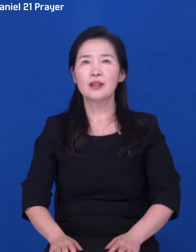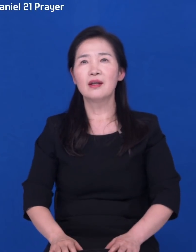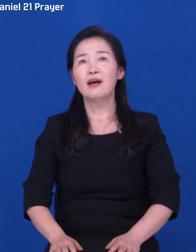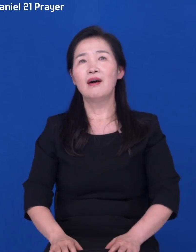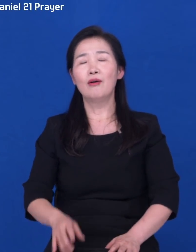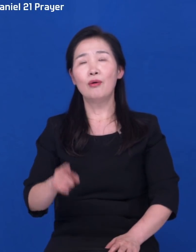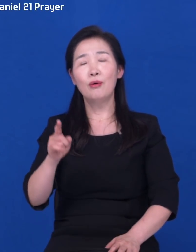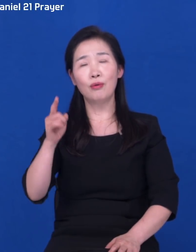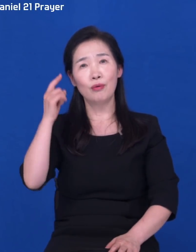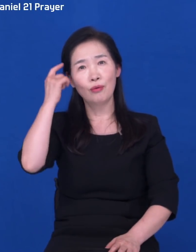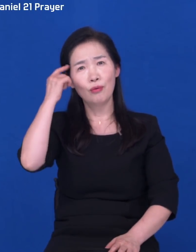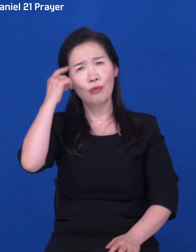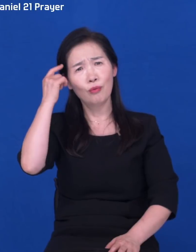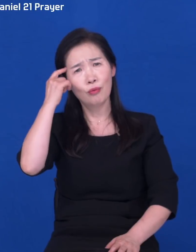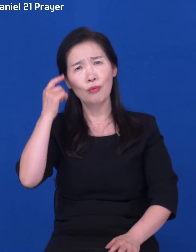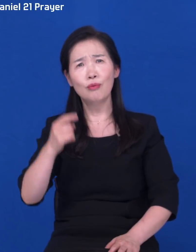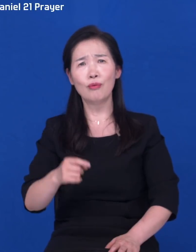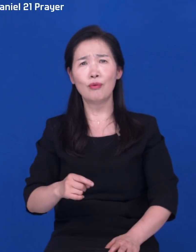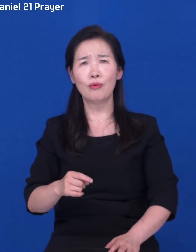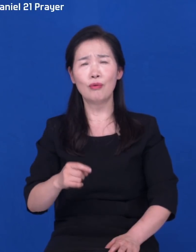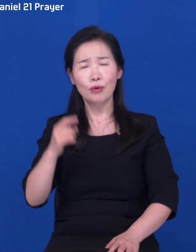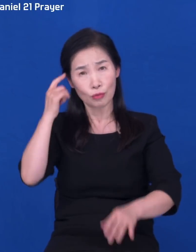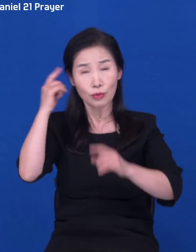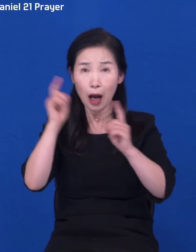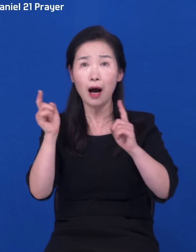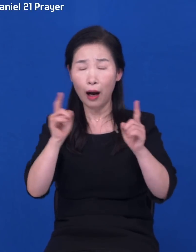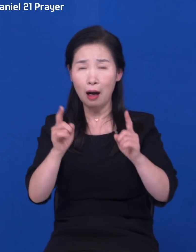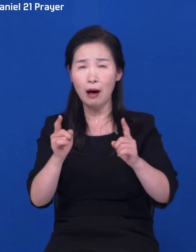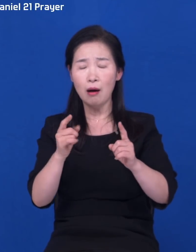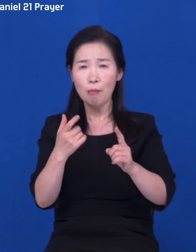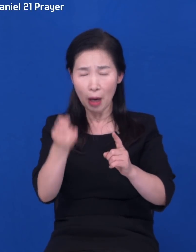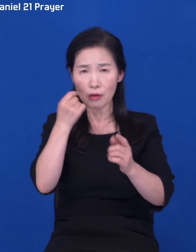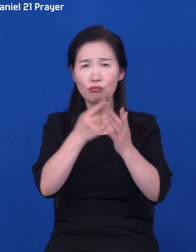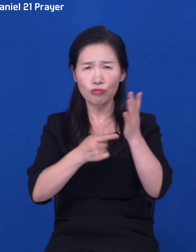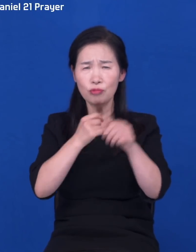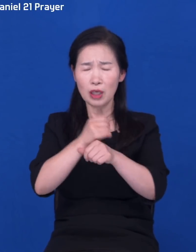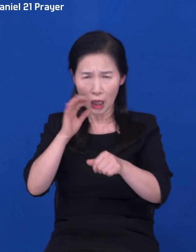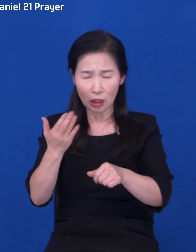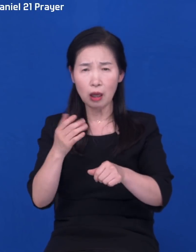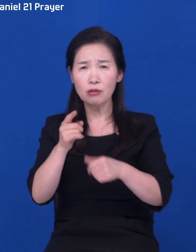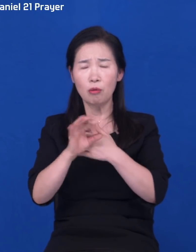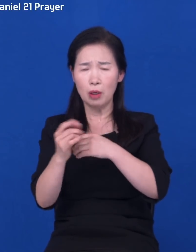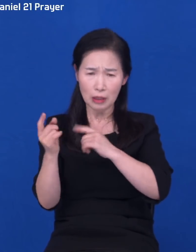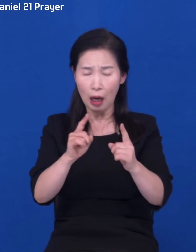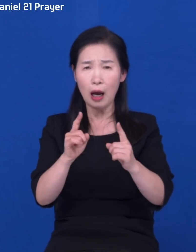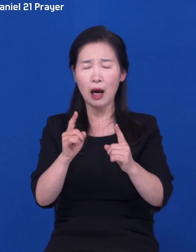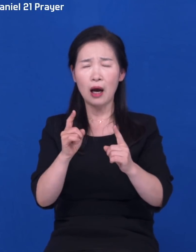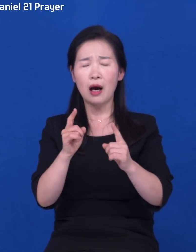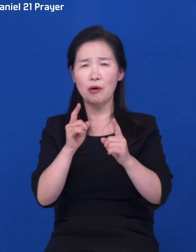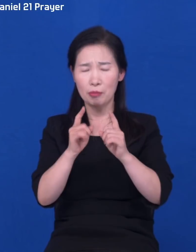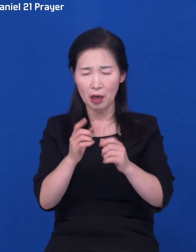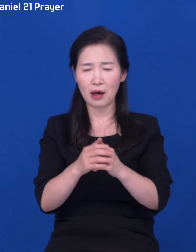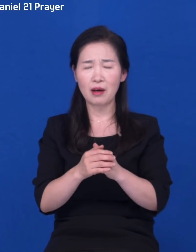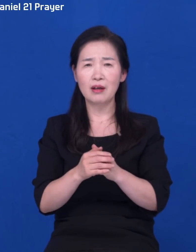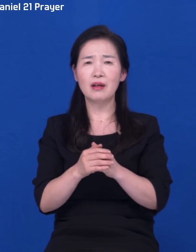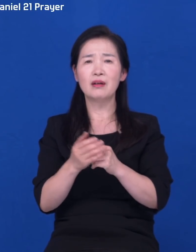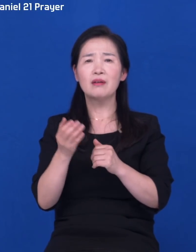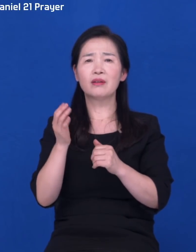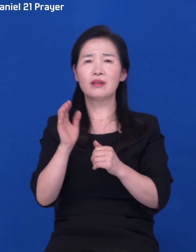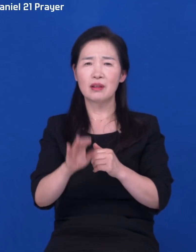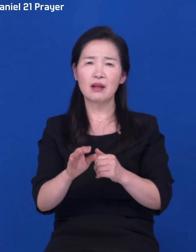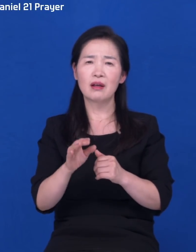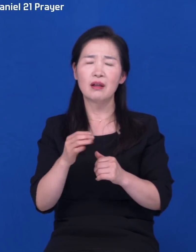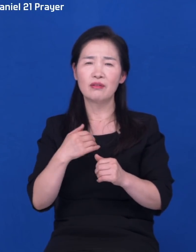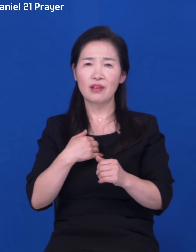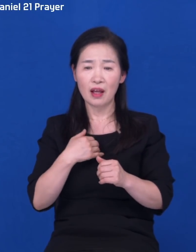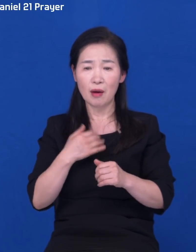뭐라 그러면서 빨리 해야지 산다 그랬는데, 제가 그때 왜 무서웠는지 궁금해해 보니까 내가 다시 주인인 거예요. 내 몸이